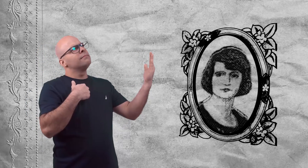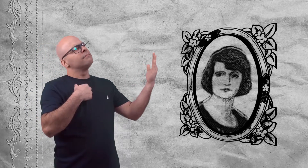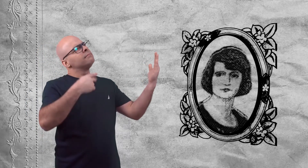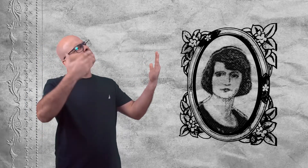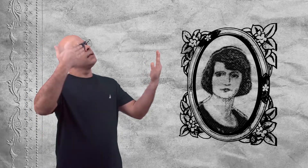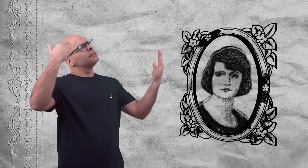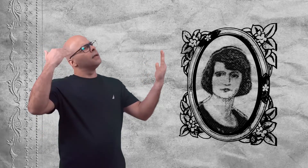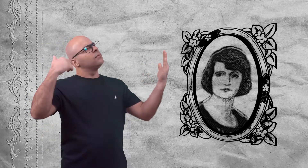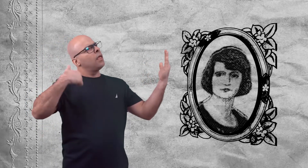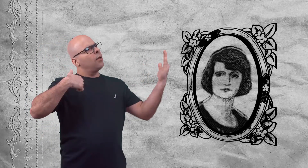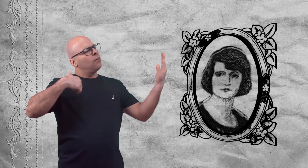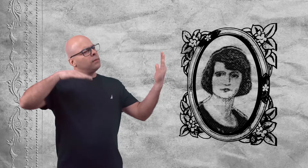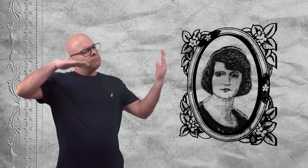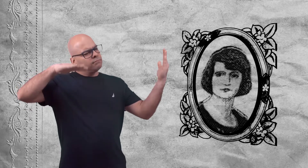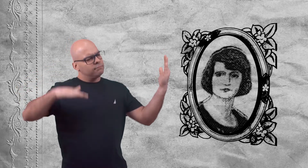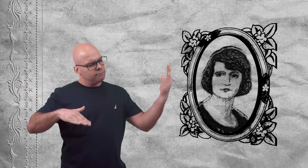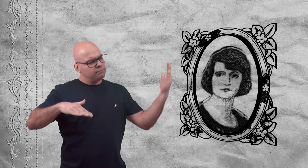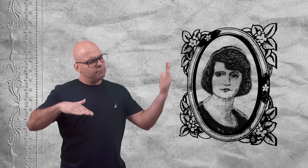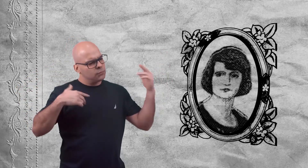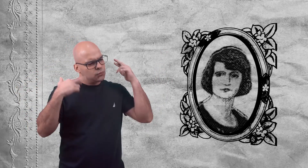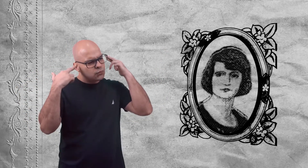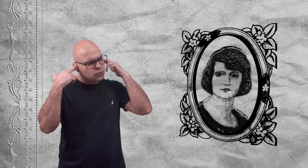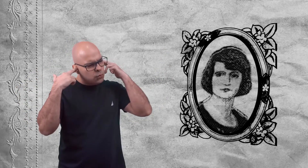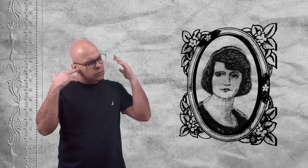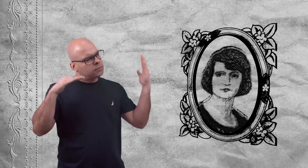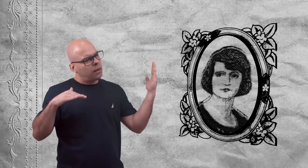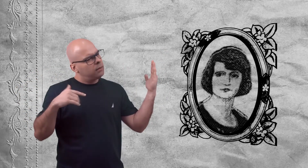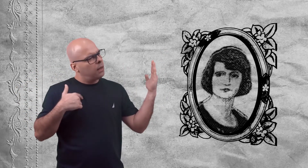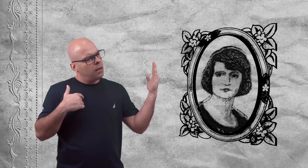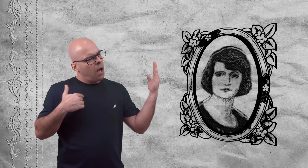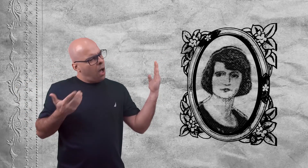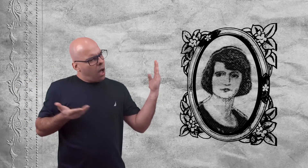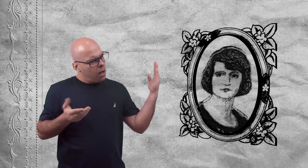sou mais aquela menina de 8 anos que ficou surda.